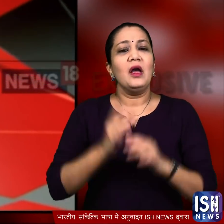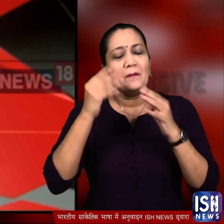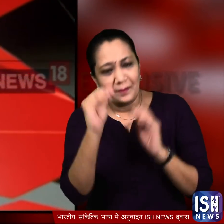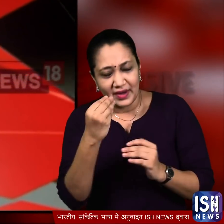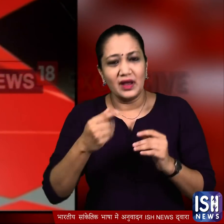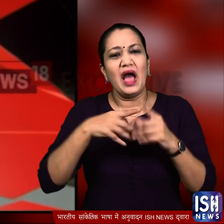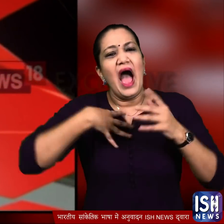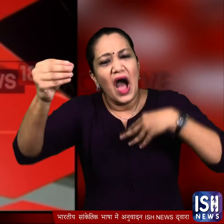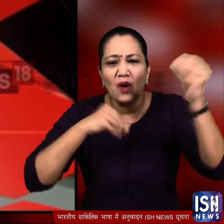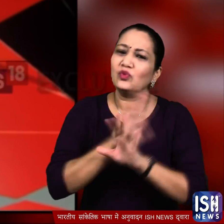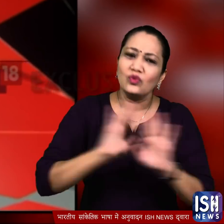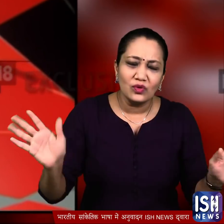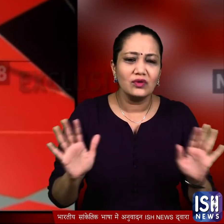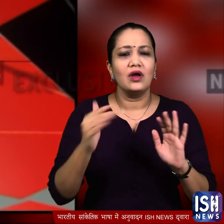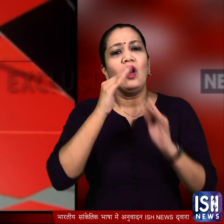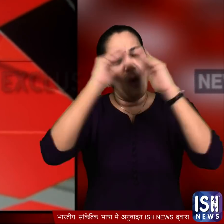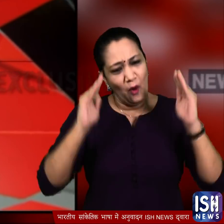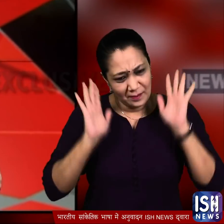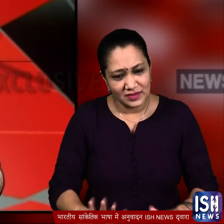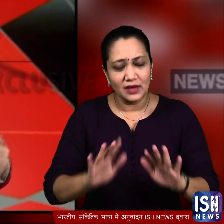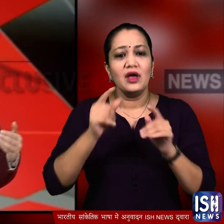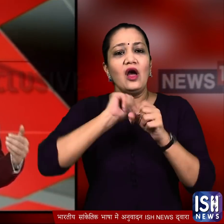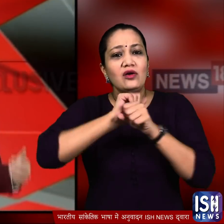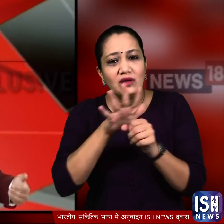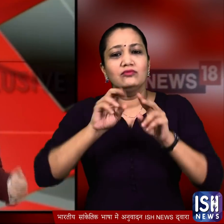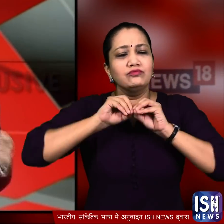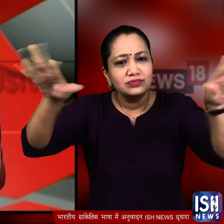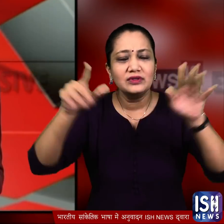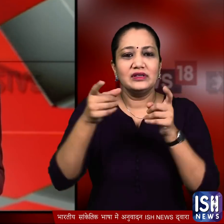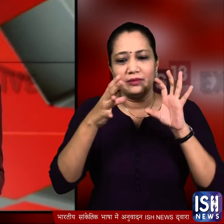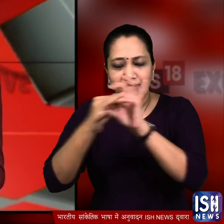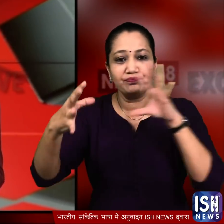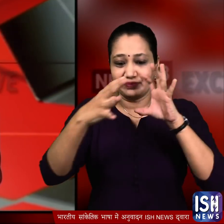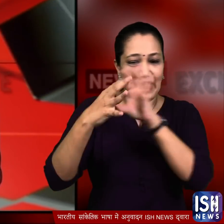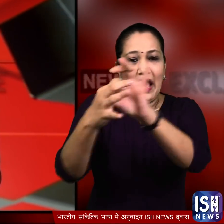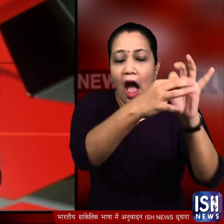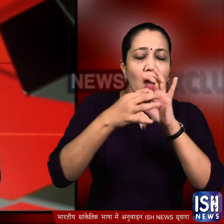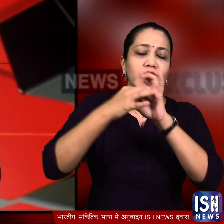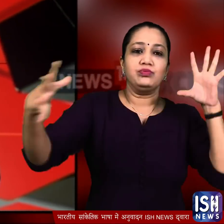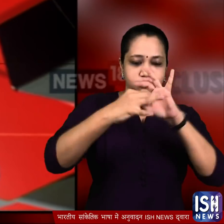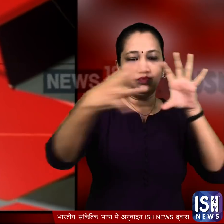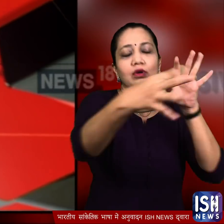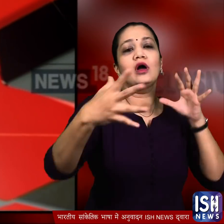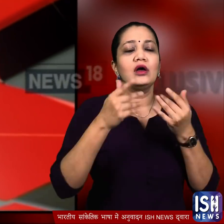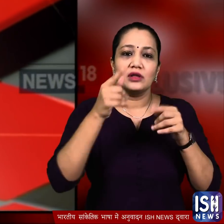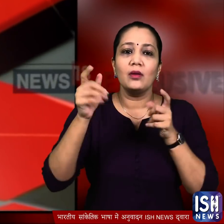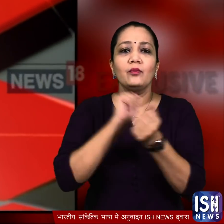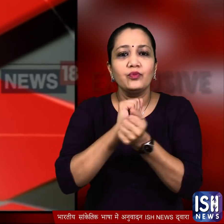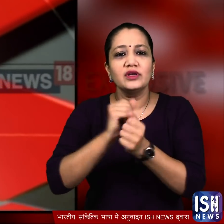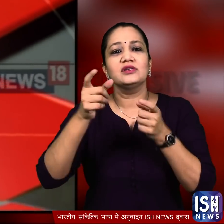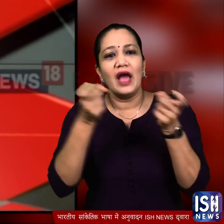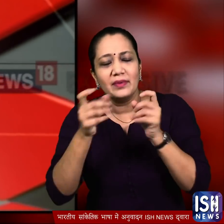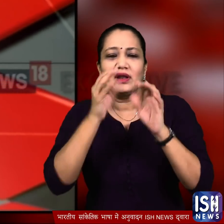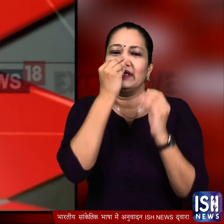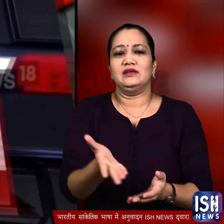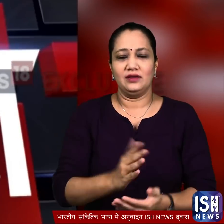यही है कि हम बेवजह घर से ना निकलें। हम घर में रहेंगे तो वायरस फैलने की जो कड़ी है वो टूटेगी और पुलिस प्रशासन का काम भी थोड़ा